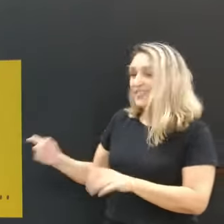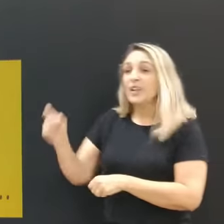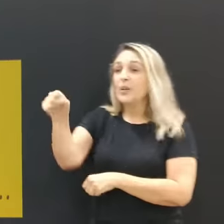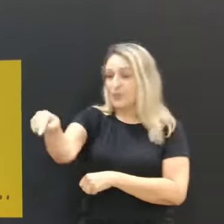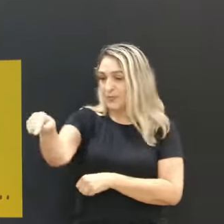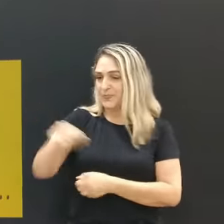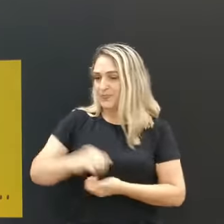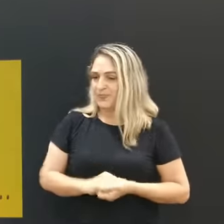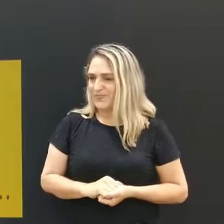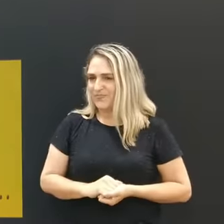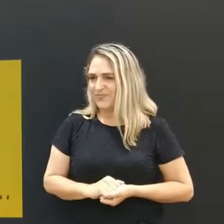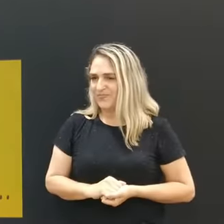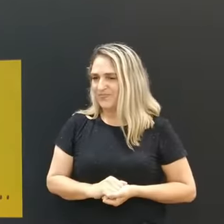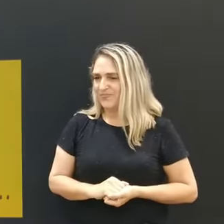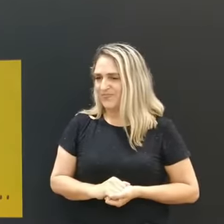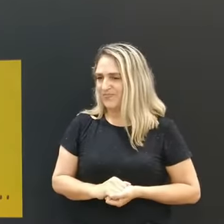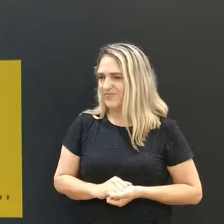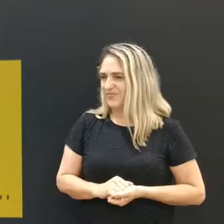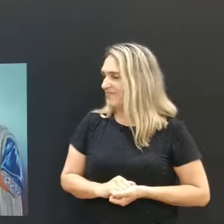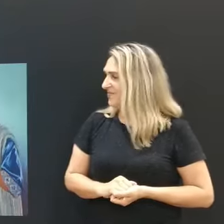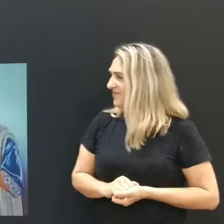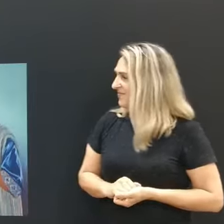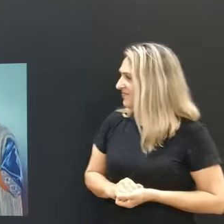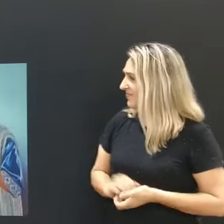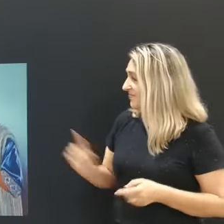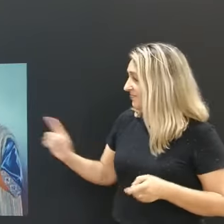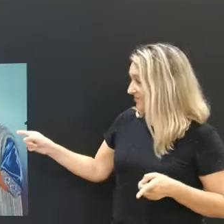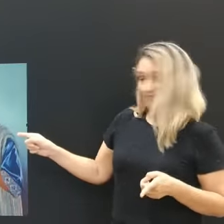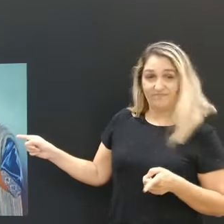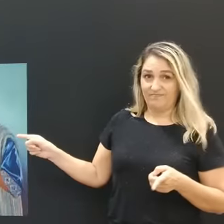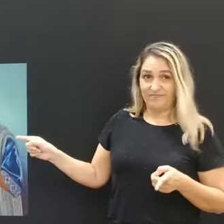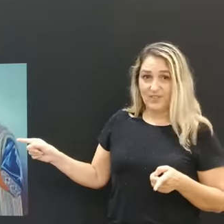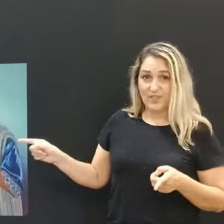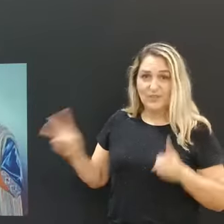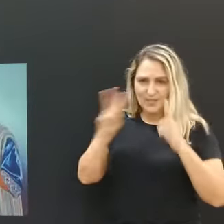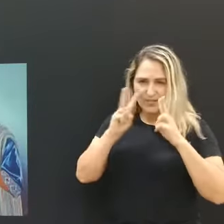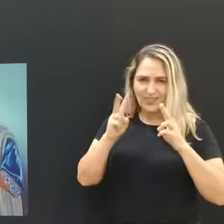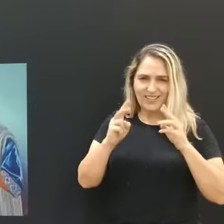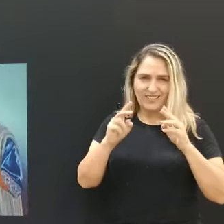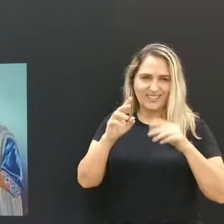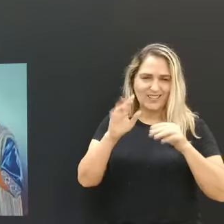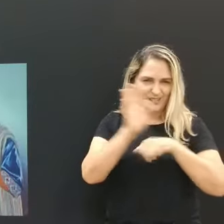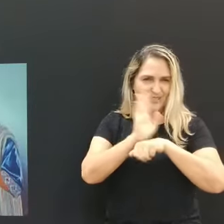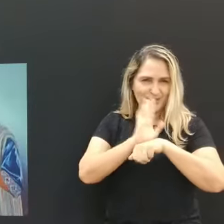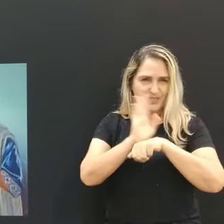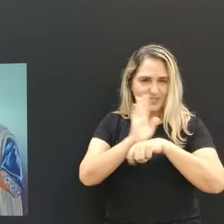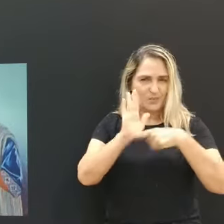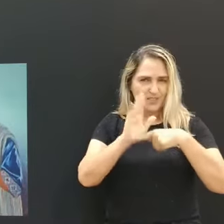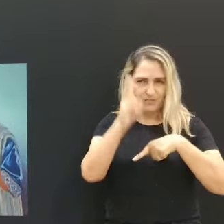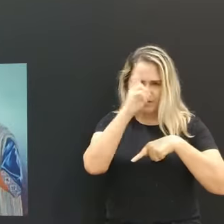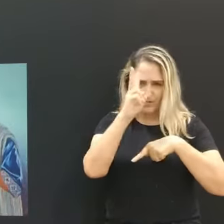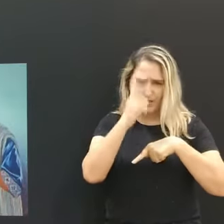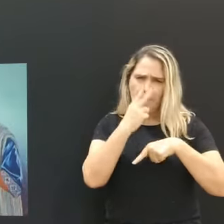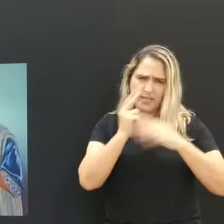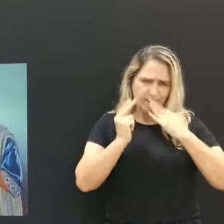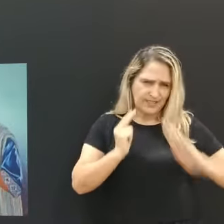ele pensava, ele, o publicano, uma pessoa simples. Olha só a figura que nós temos. Né? Ela retrata